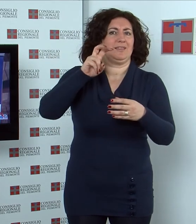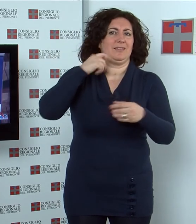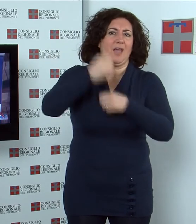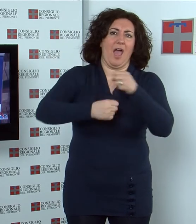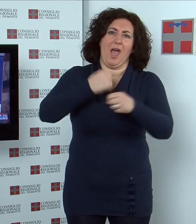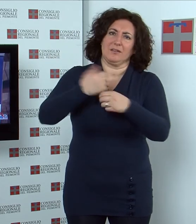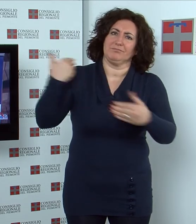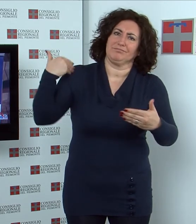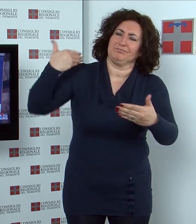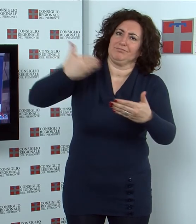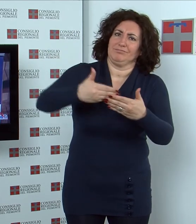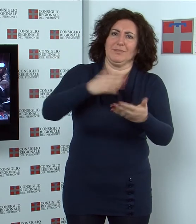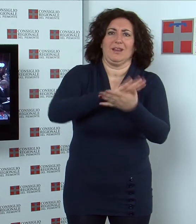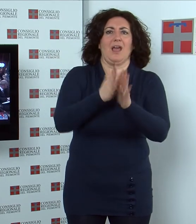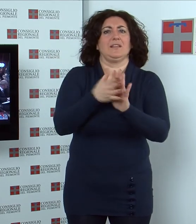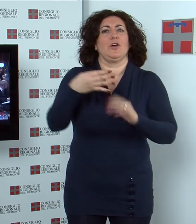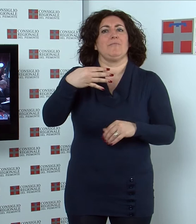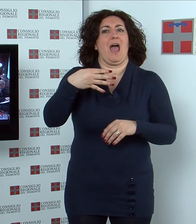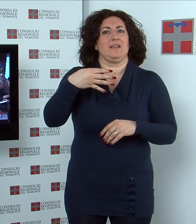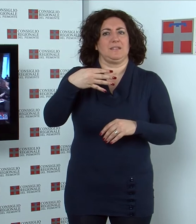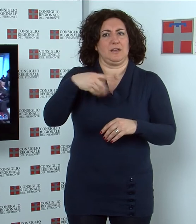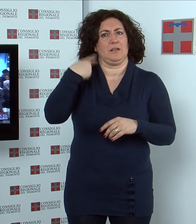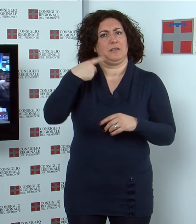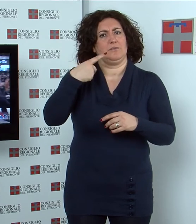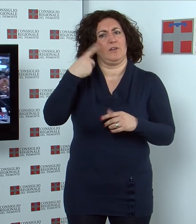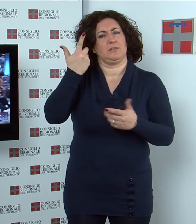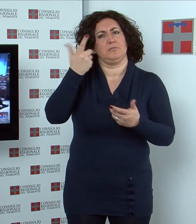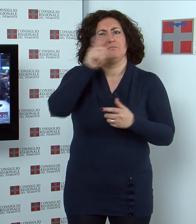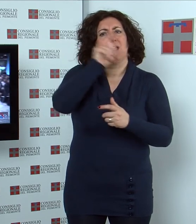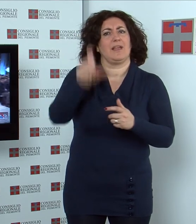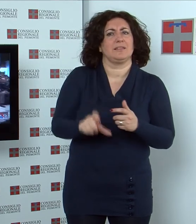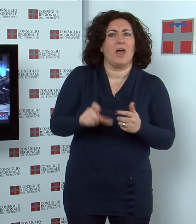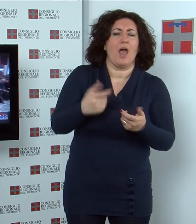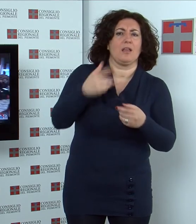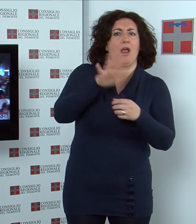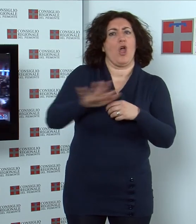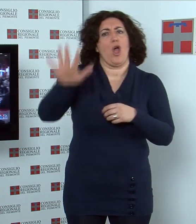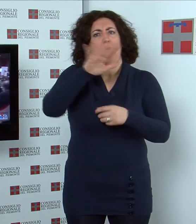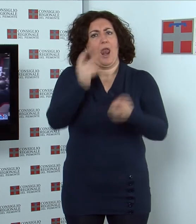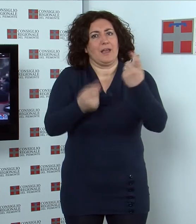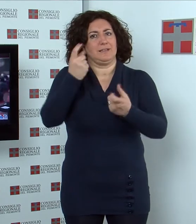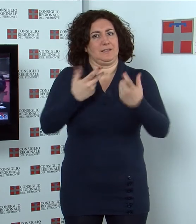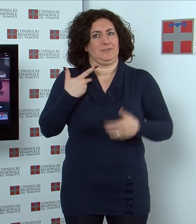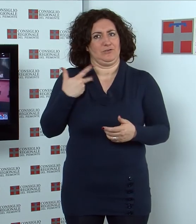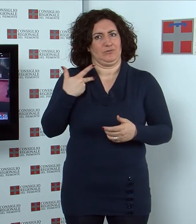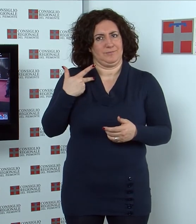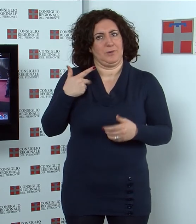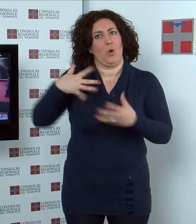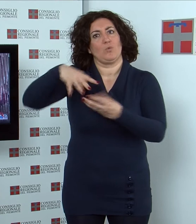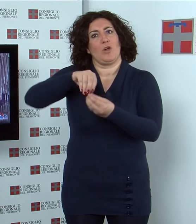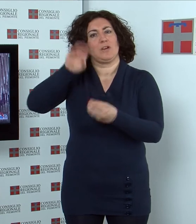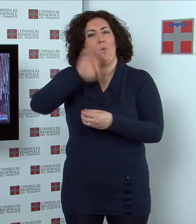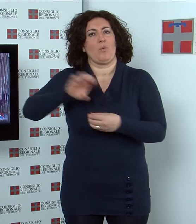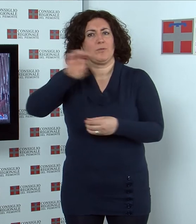numerose iniziative a livello locale e nazionale. Torino è stata scelta dall'Unione Europea per un incontro pubblico, dialogo coi cittadini,